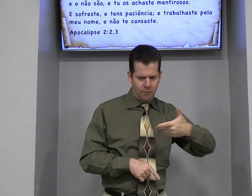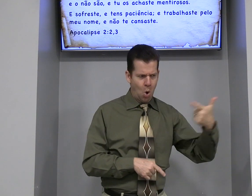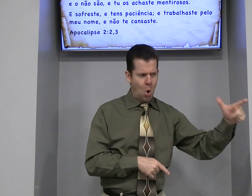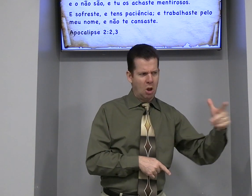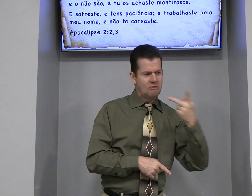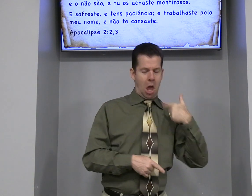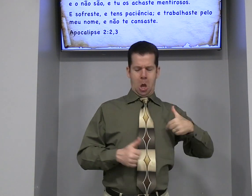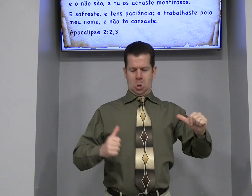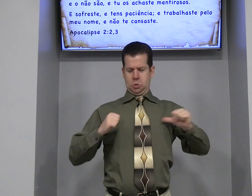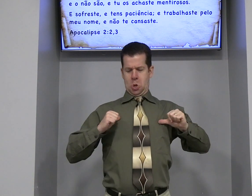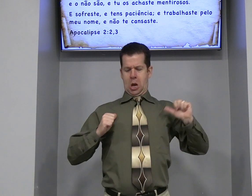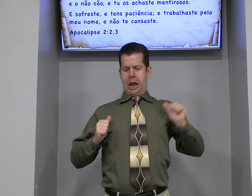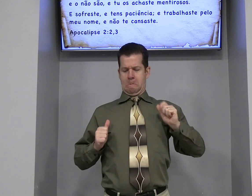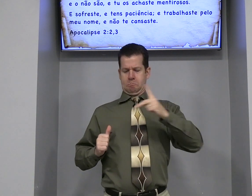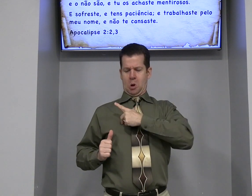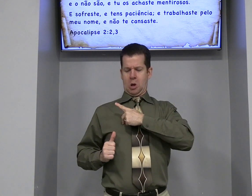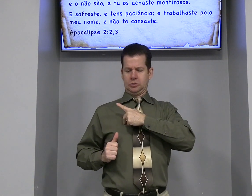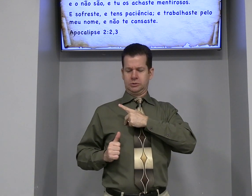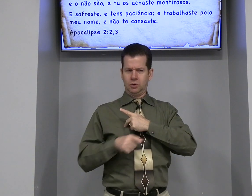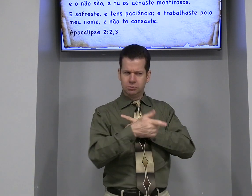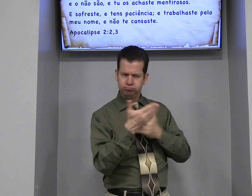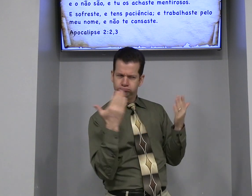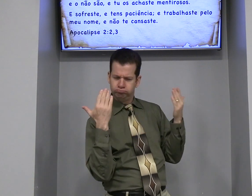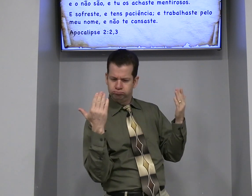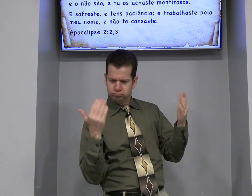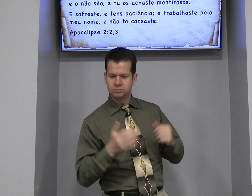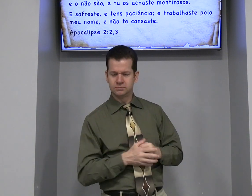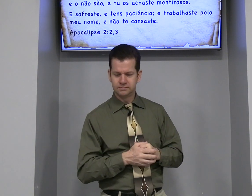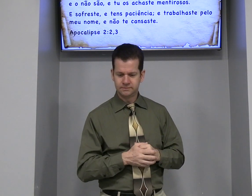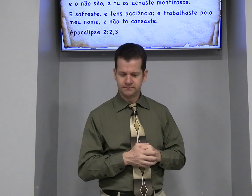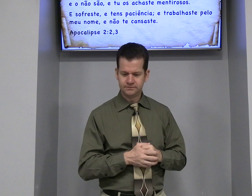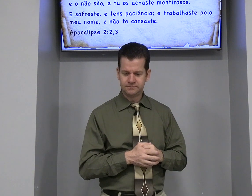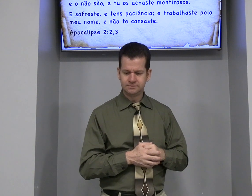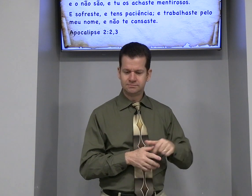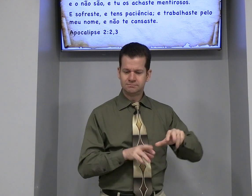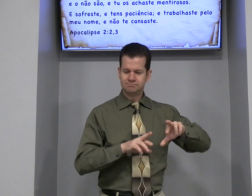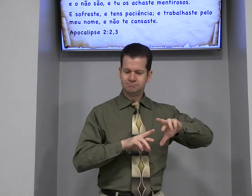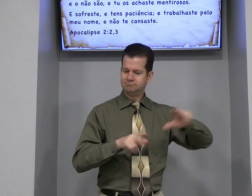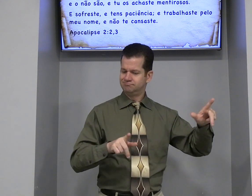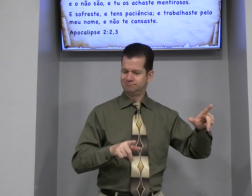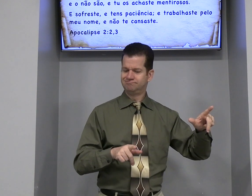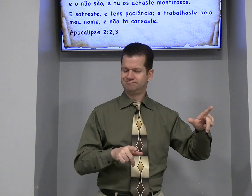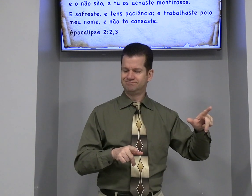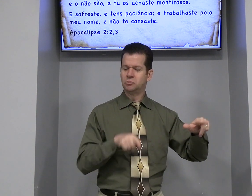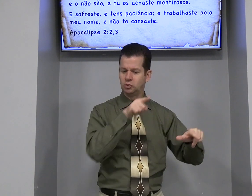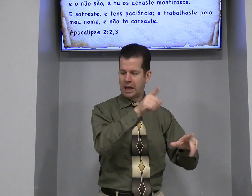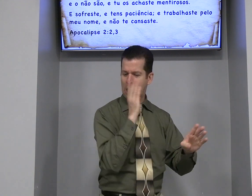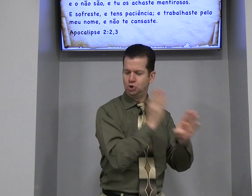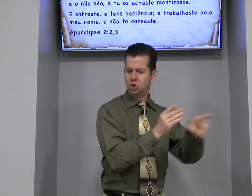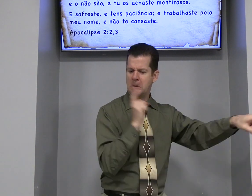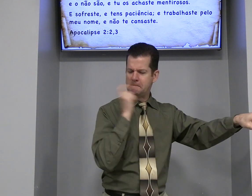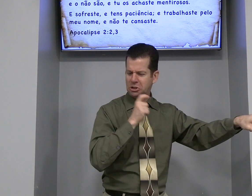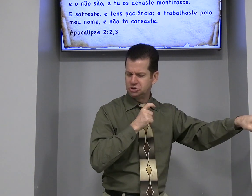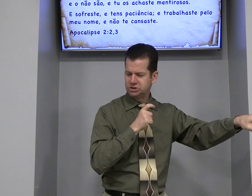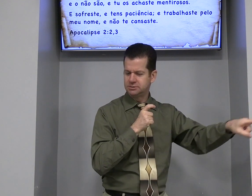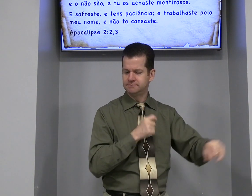puseste à prova os que dizem ser apóstolos e não são. E tu os